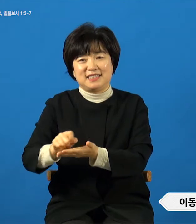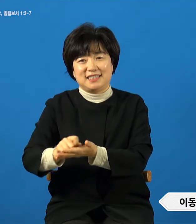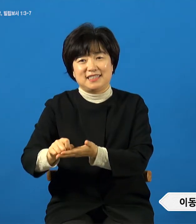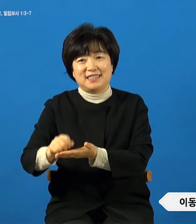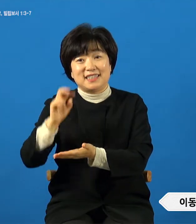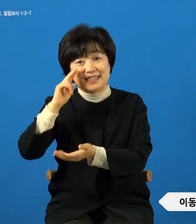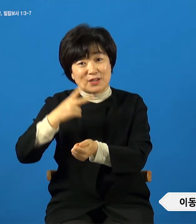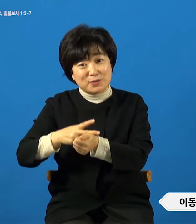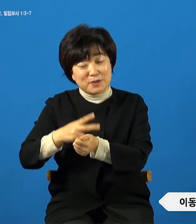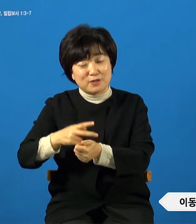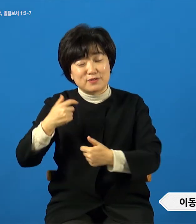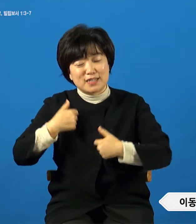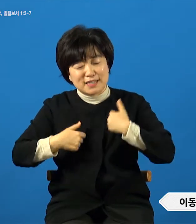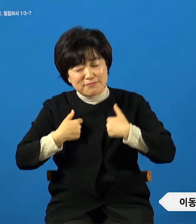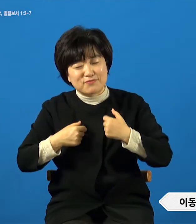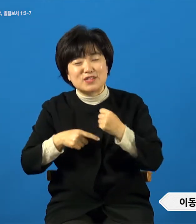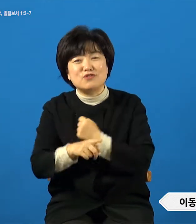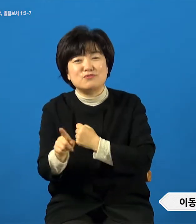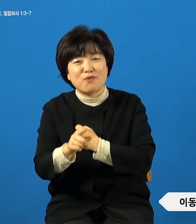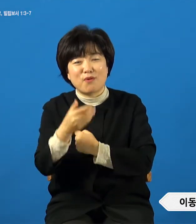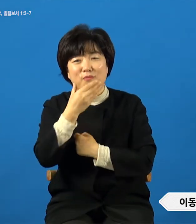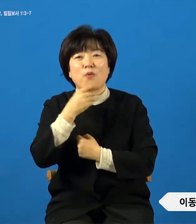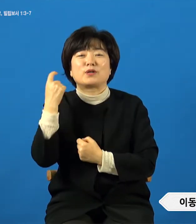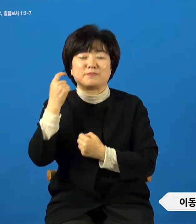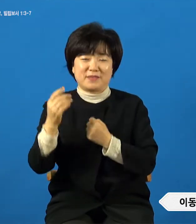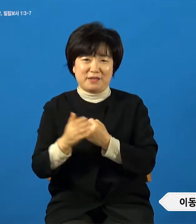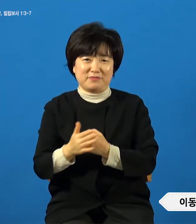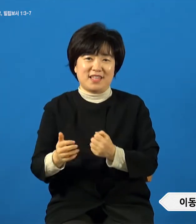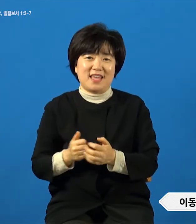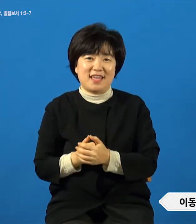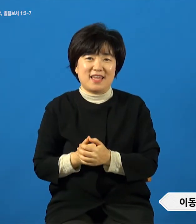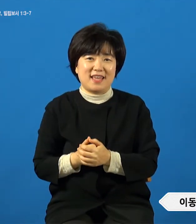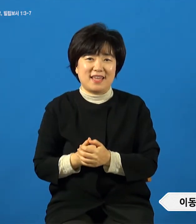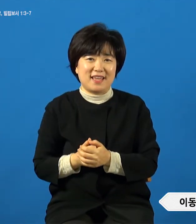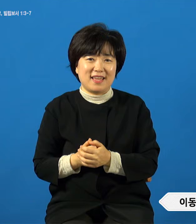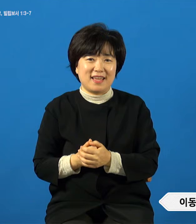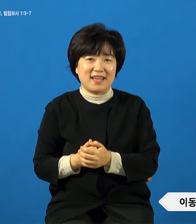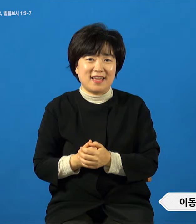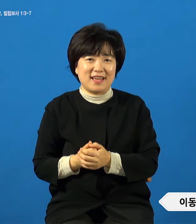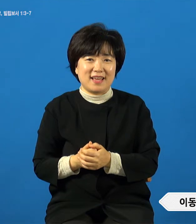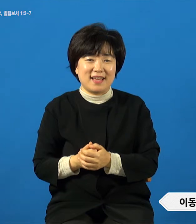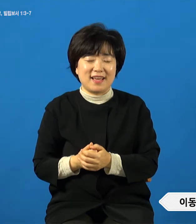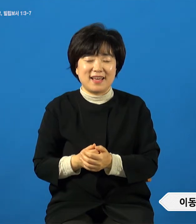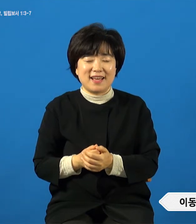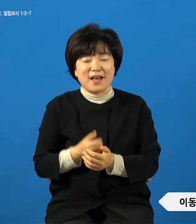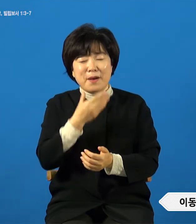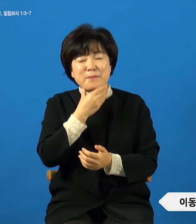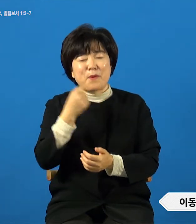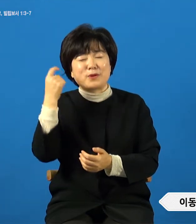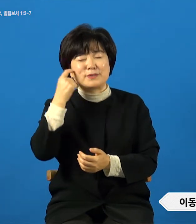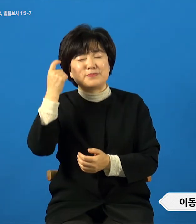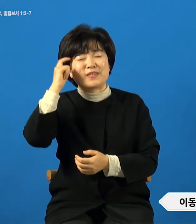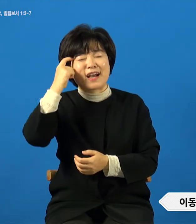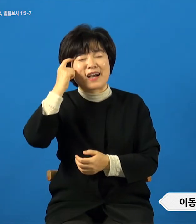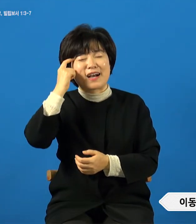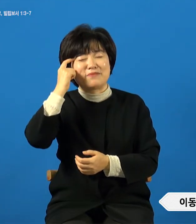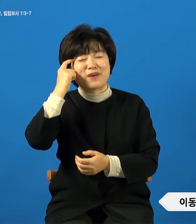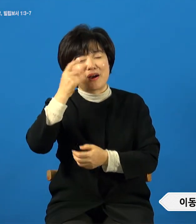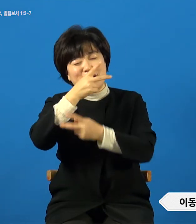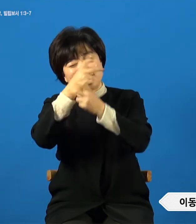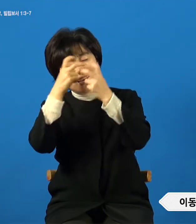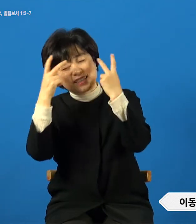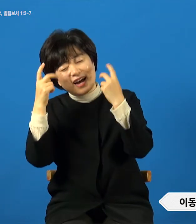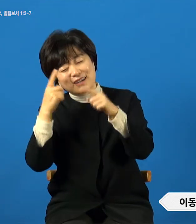바울의 기쁨의 이유, 복음 때문입니다. 바울은 복음만 생각하면 자다가도 웃습니다. 자다가도